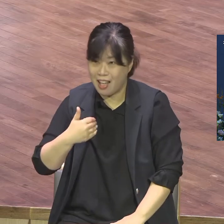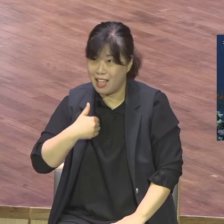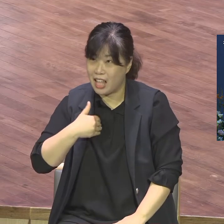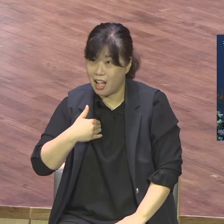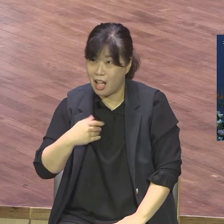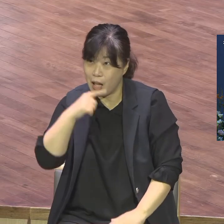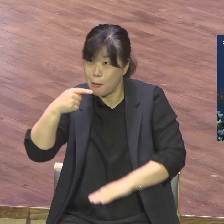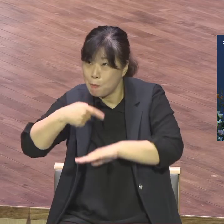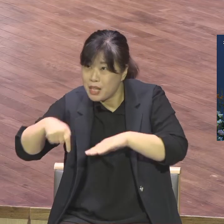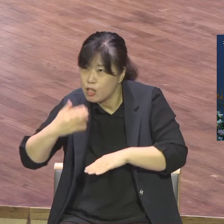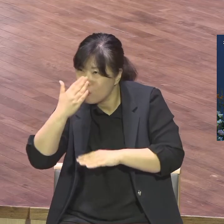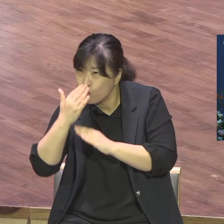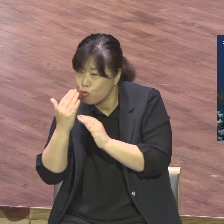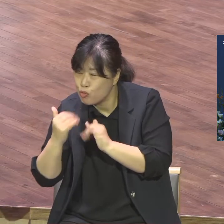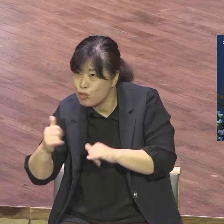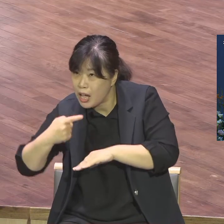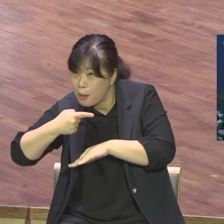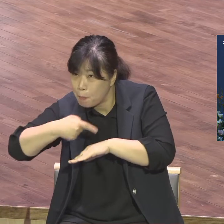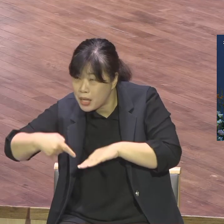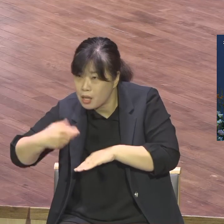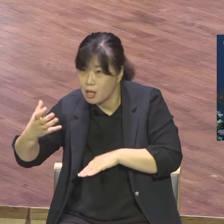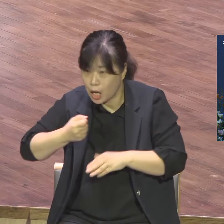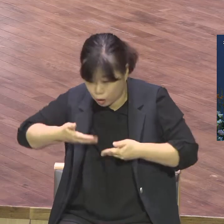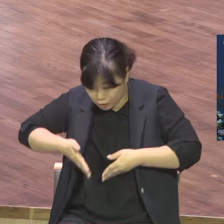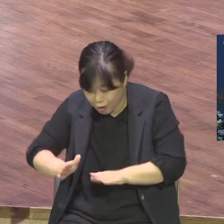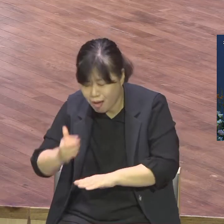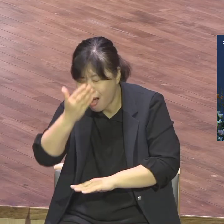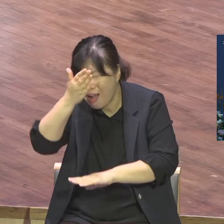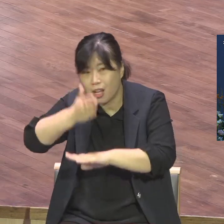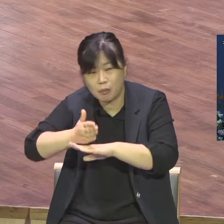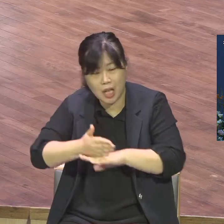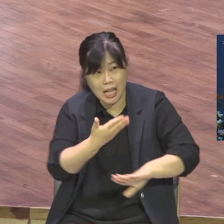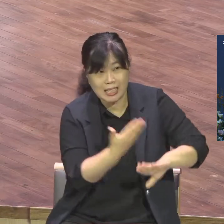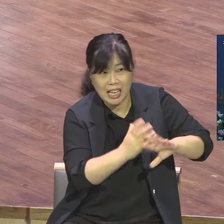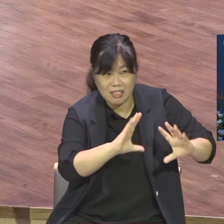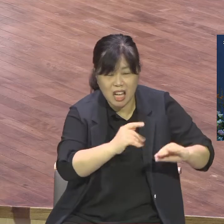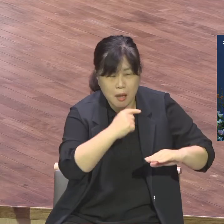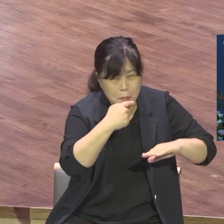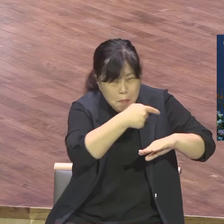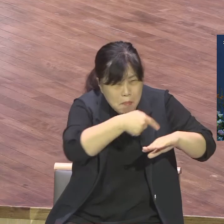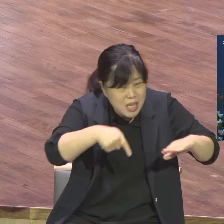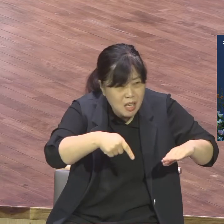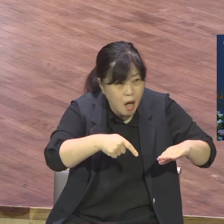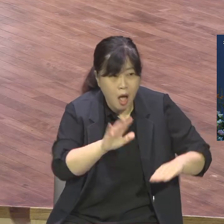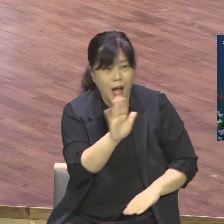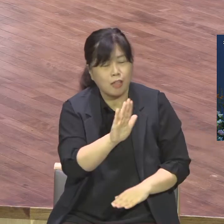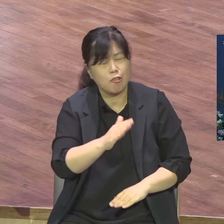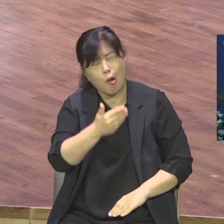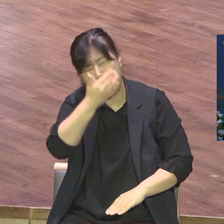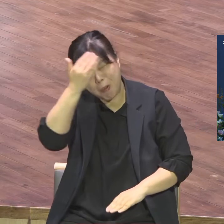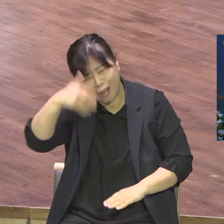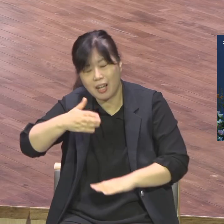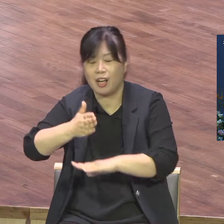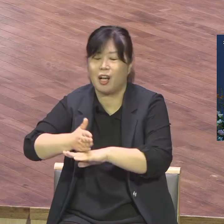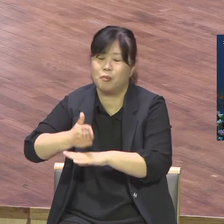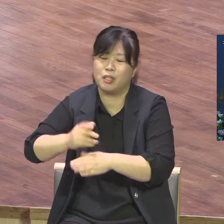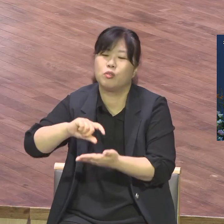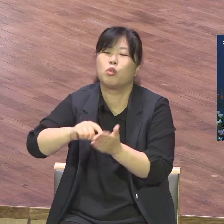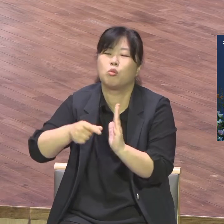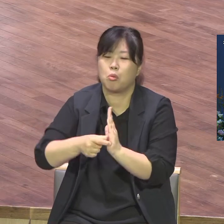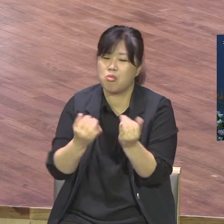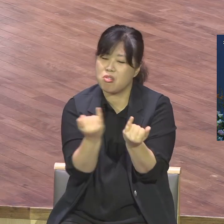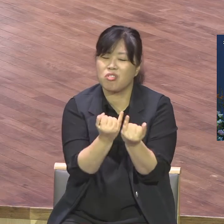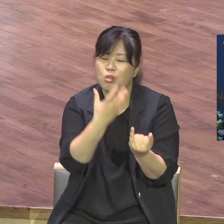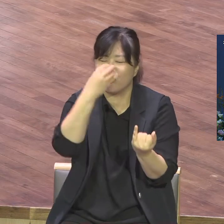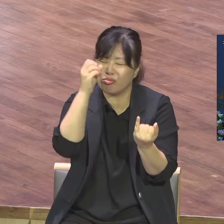시작했어요. 이 유대인들의 모습을 보면요. 정말 뭐예요? 창세기 3장의 전형적인 자기